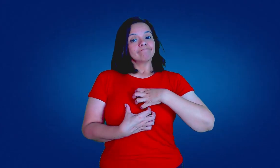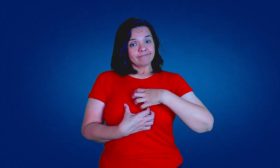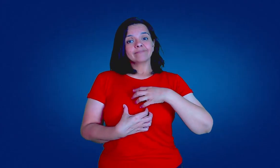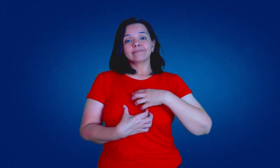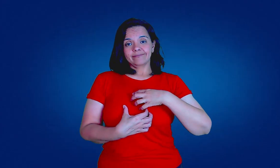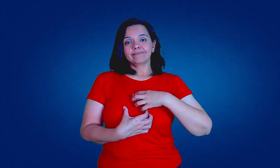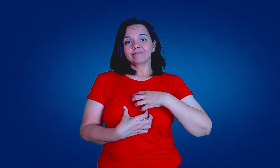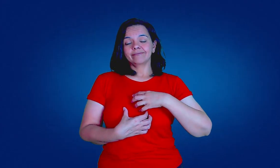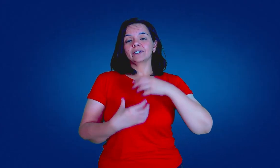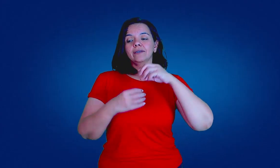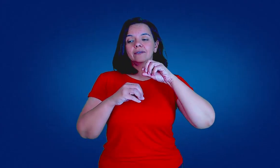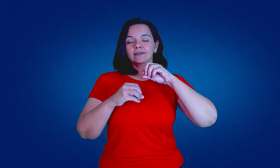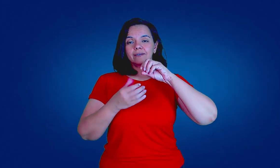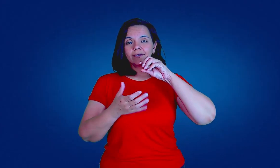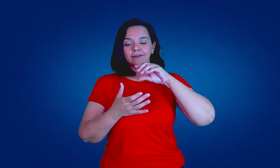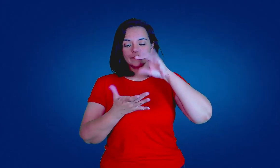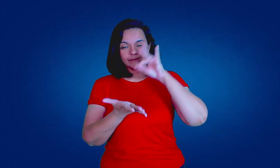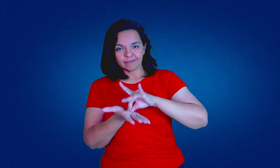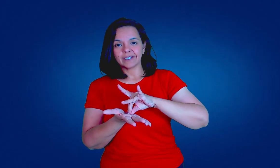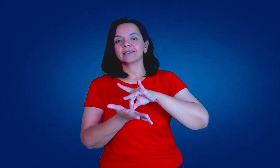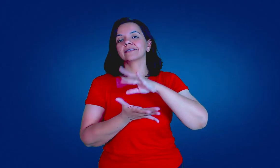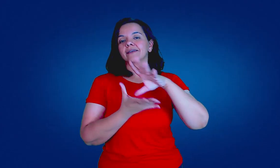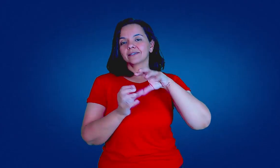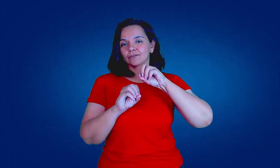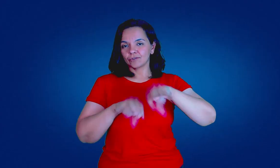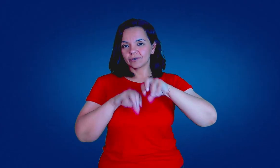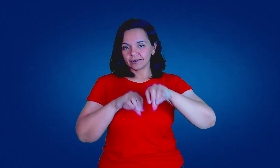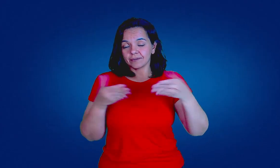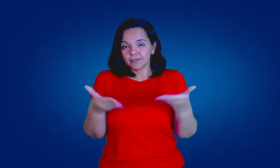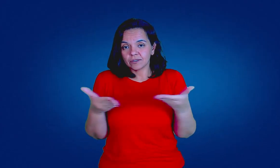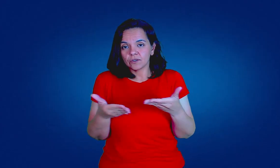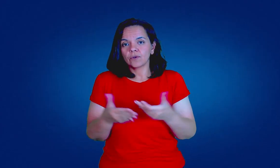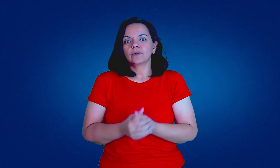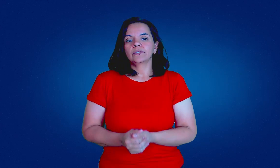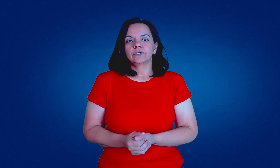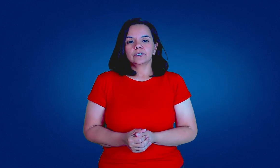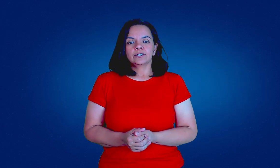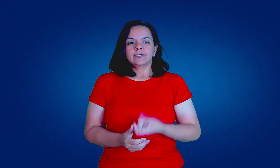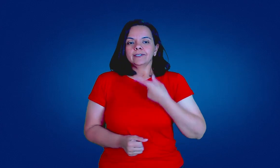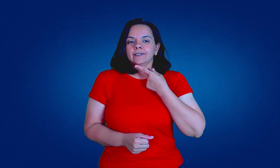E o meu desejo é que vocês hoje tenham aprendido sobre isso, sobre essas coisas que são verdades.